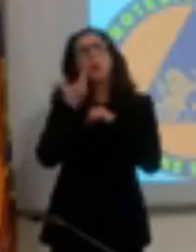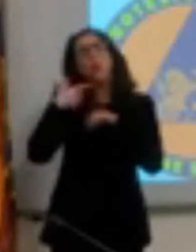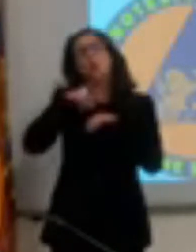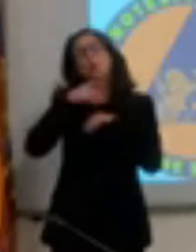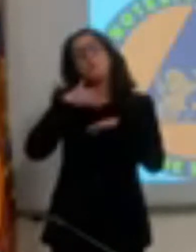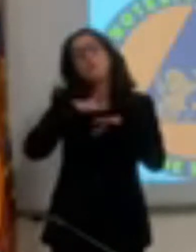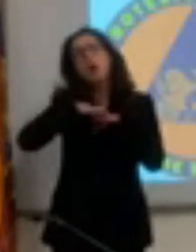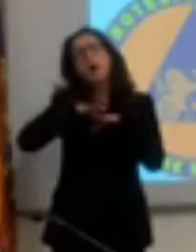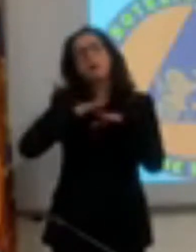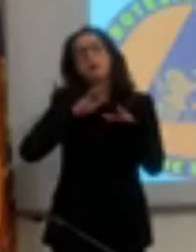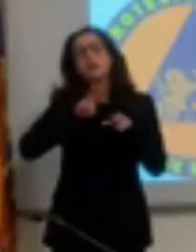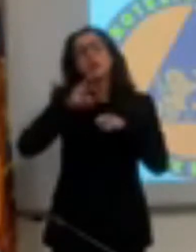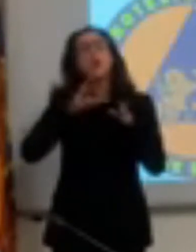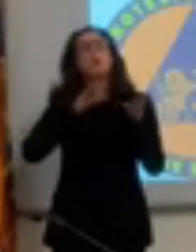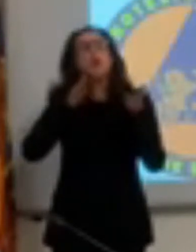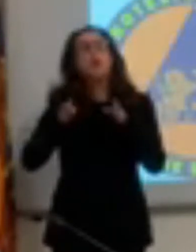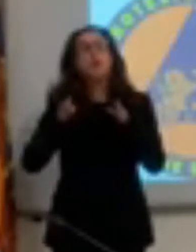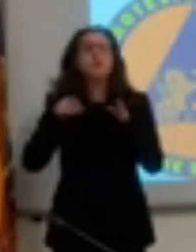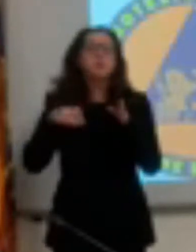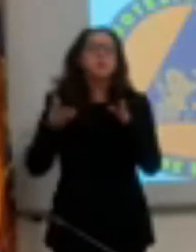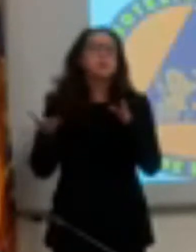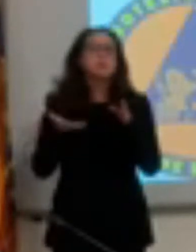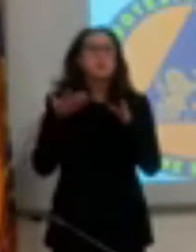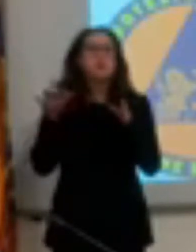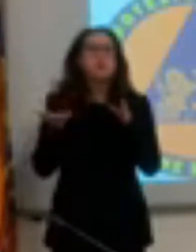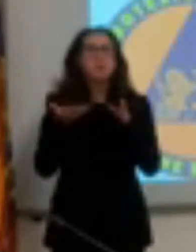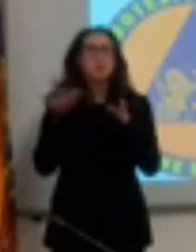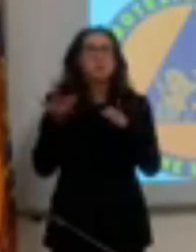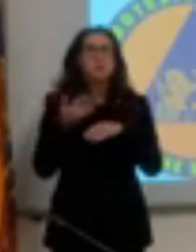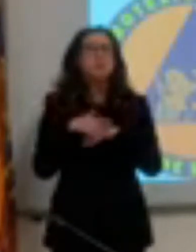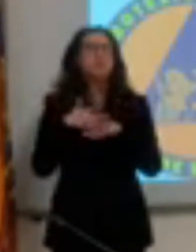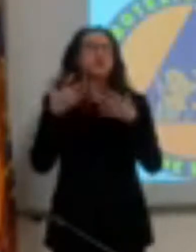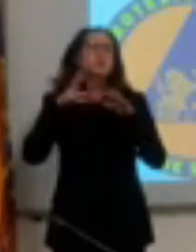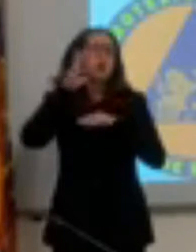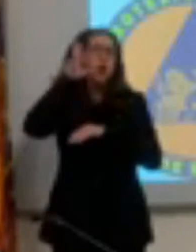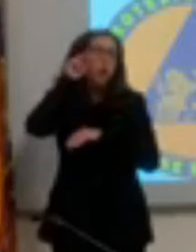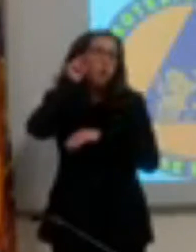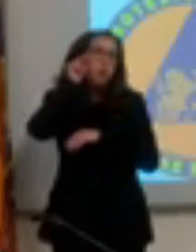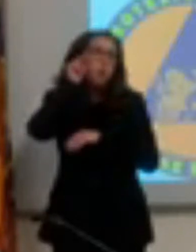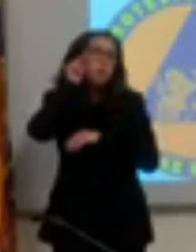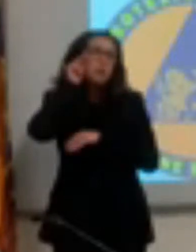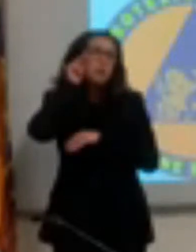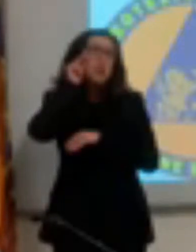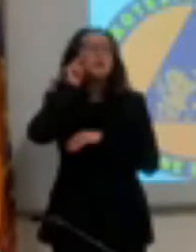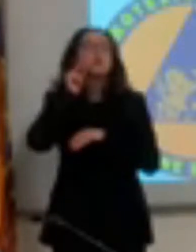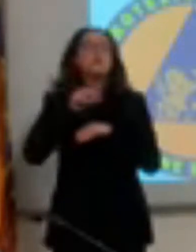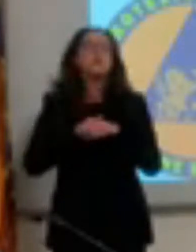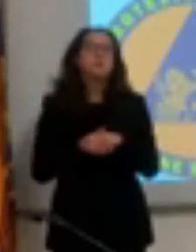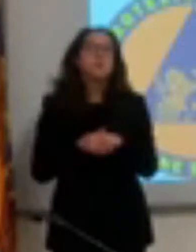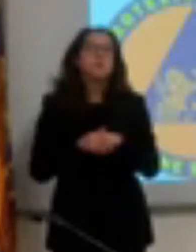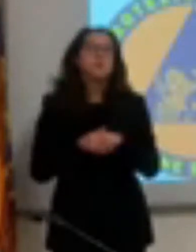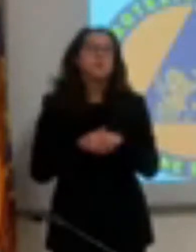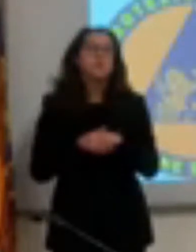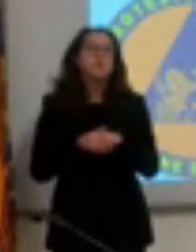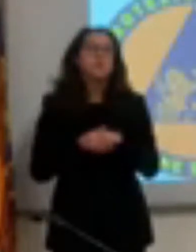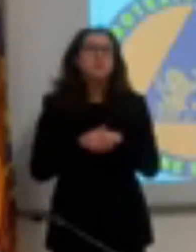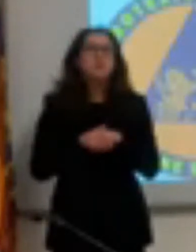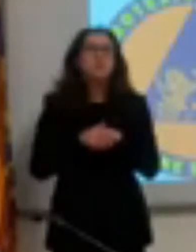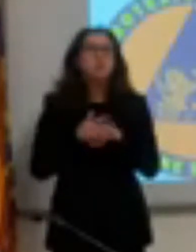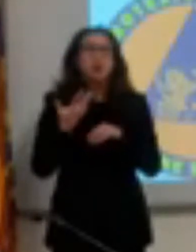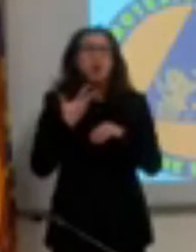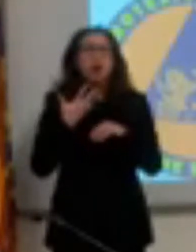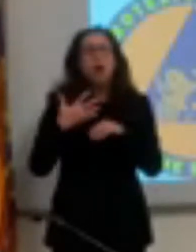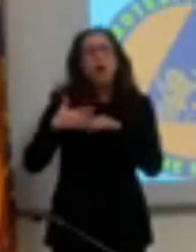familiare no è qualcosa che già conosciamo non c'è più l'inquietudine dell'untore 9